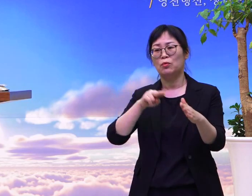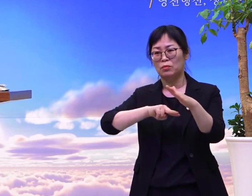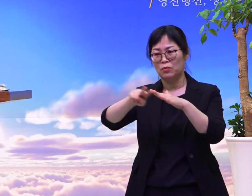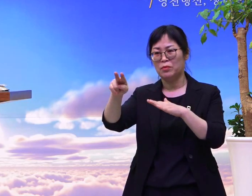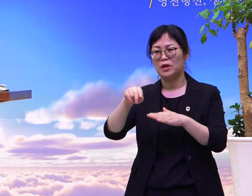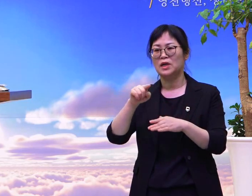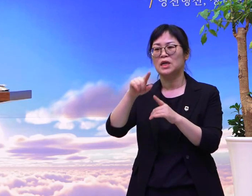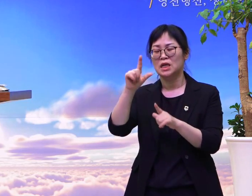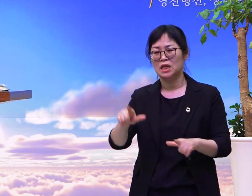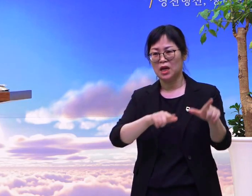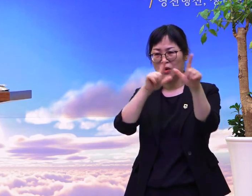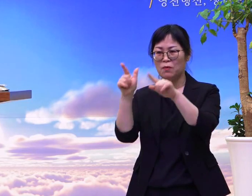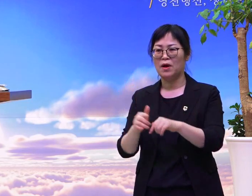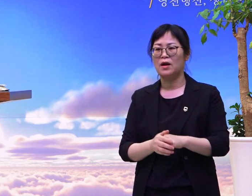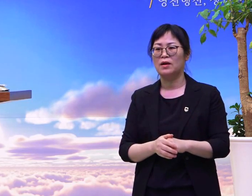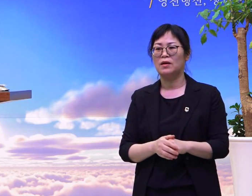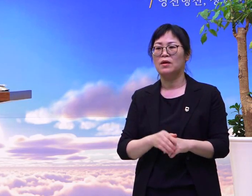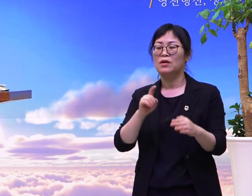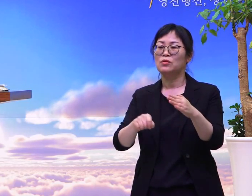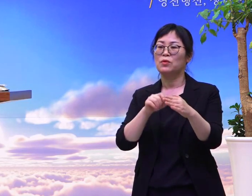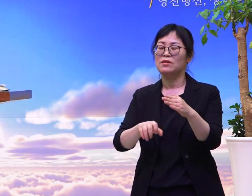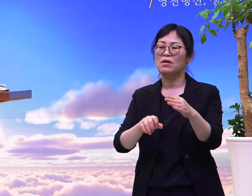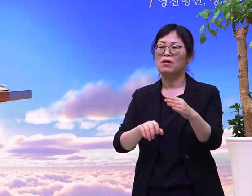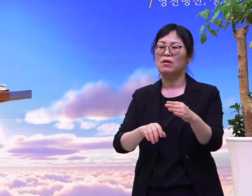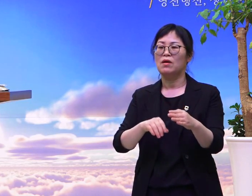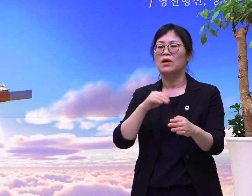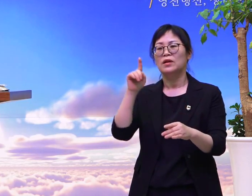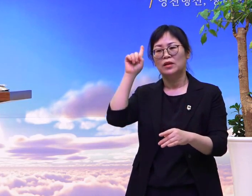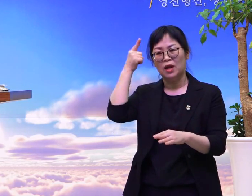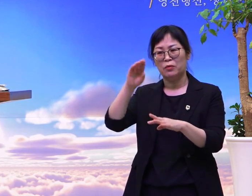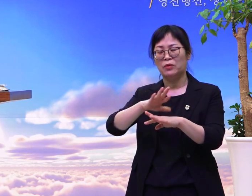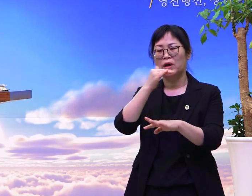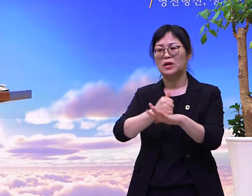통해서 하나님을 다윗은 알아갔던 것입니다.